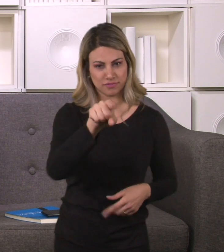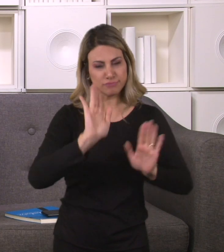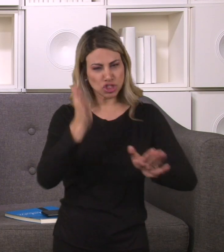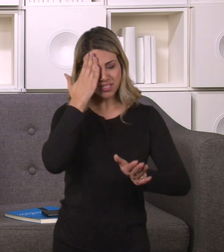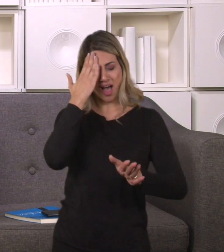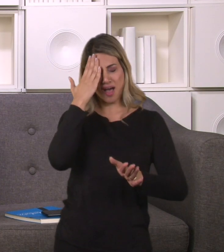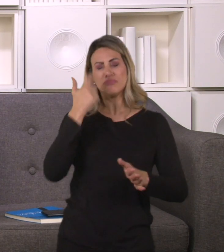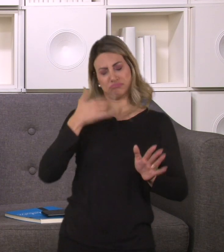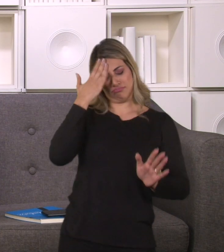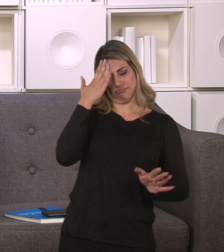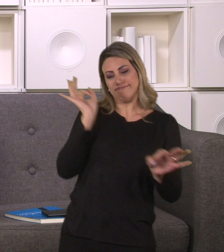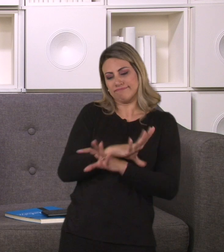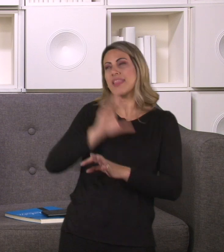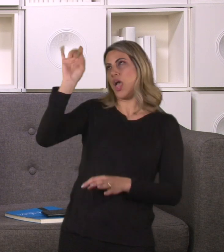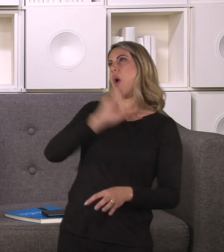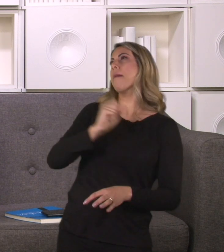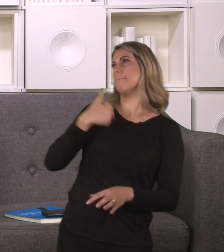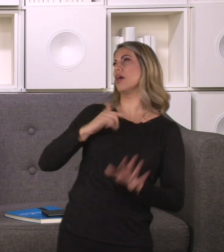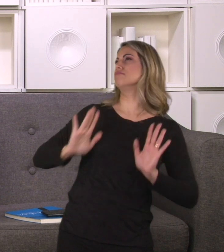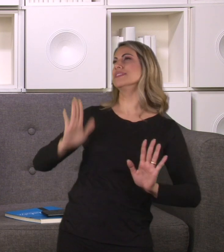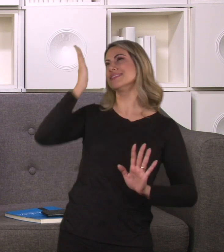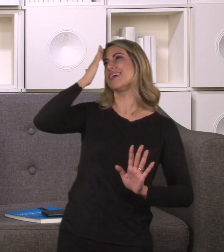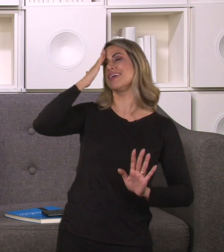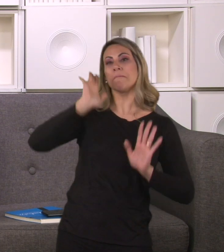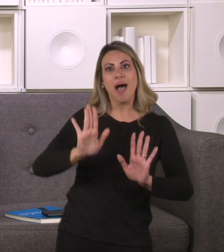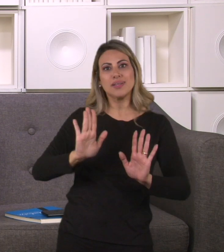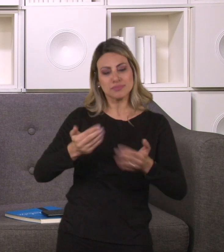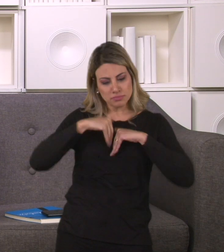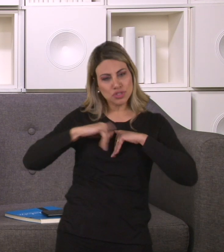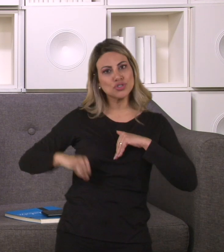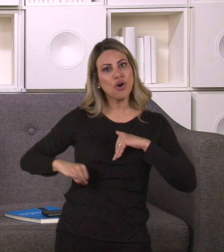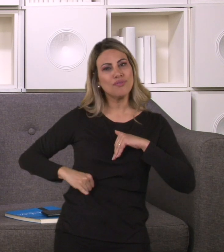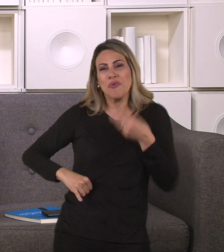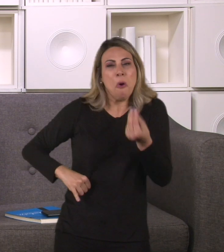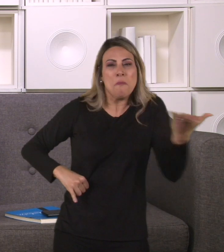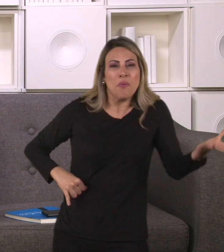uma filha amada de Deus, você sofre.